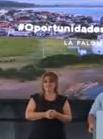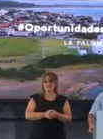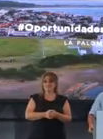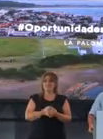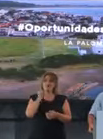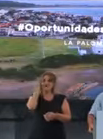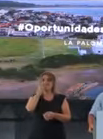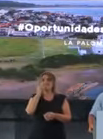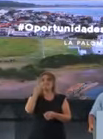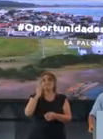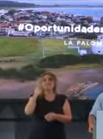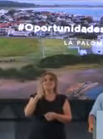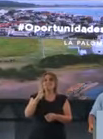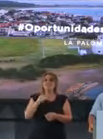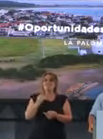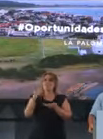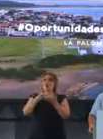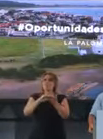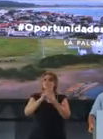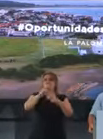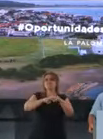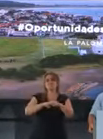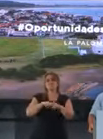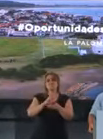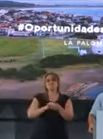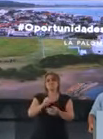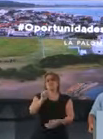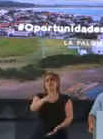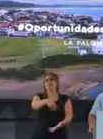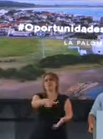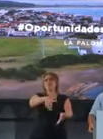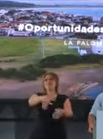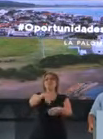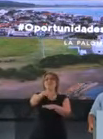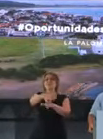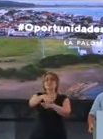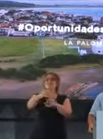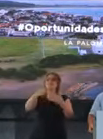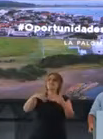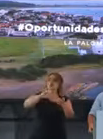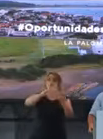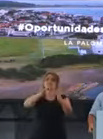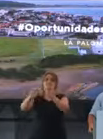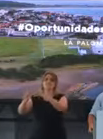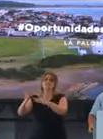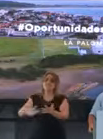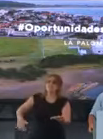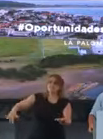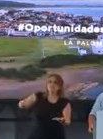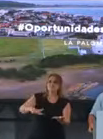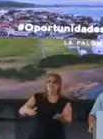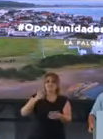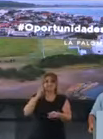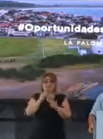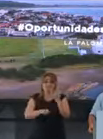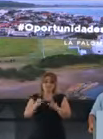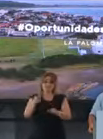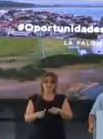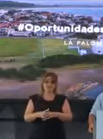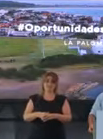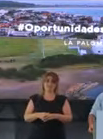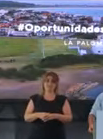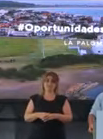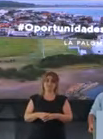Sueño con ministros que hagan poca oficina. Y que estén mucho en el territorio.